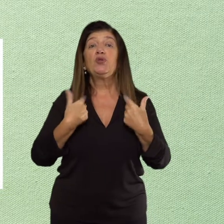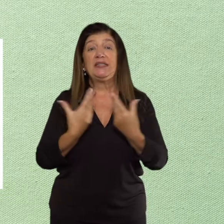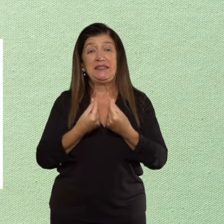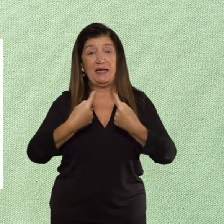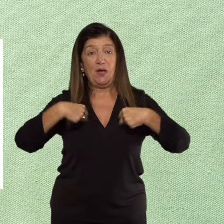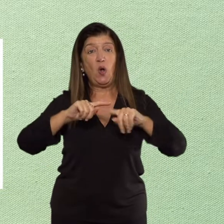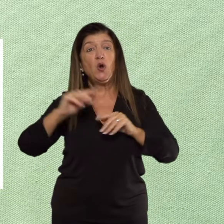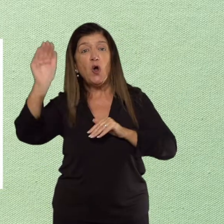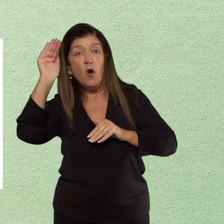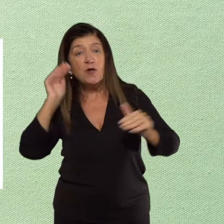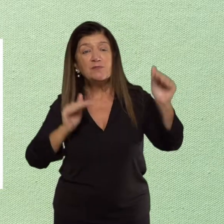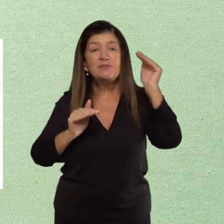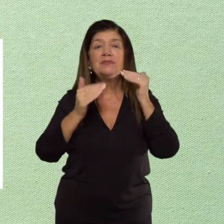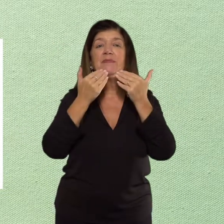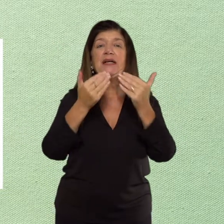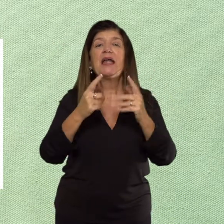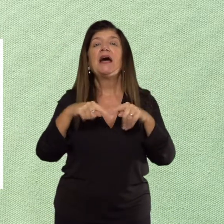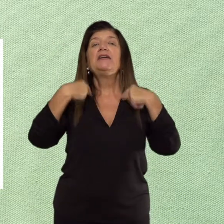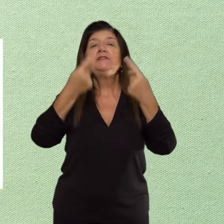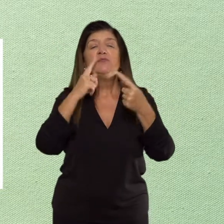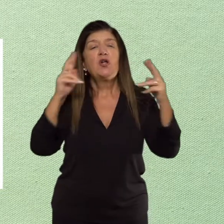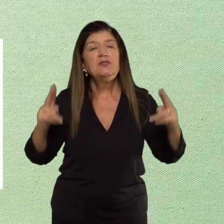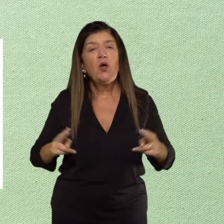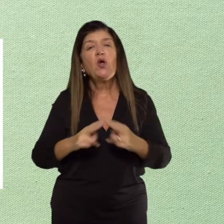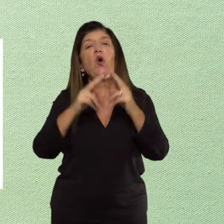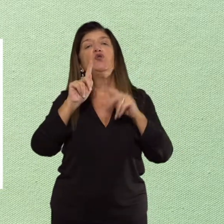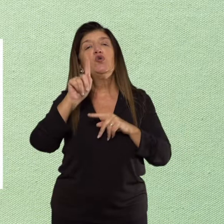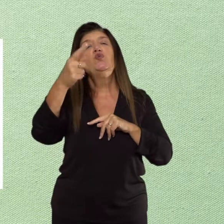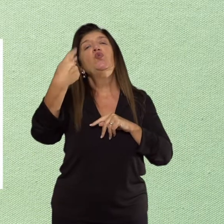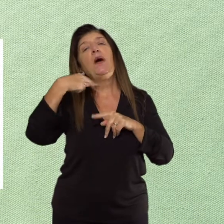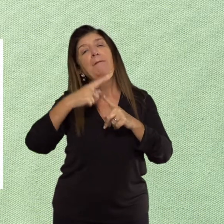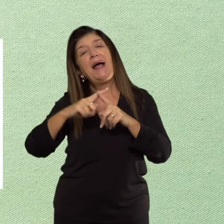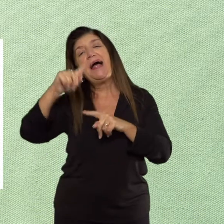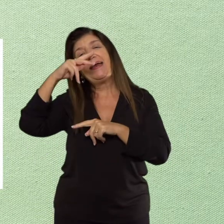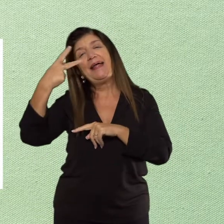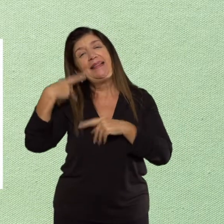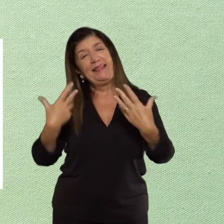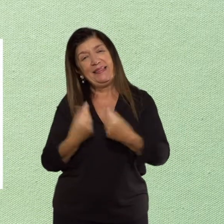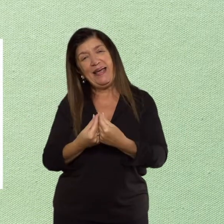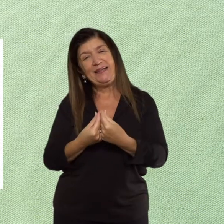compagnia. Alla prossima puntata di A Tu Per Te Podcast. grazie a voi.